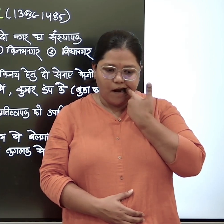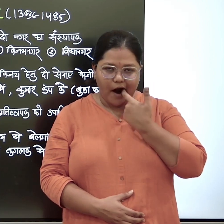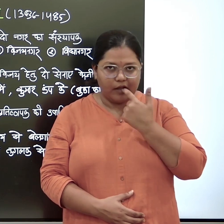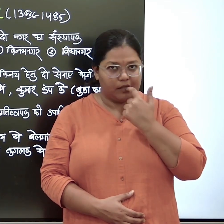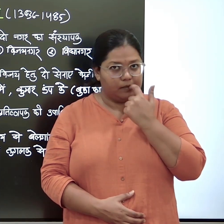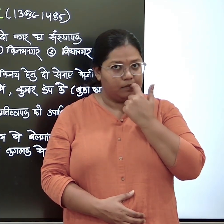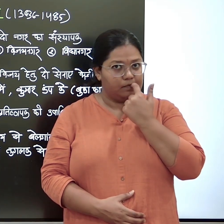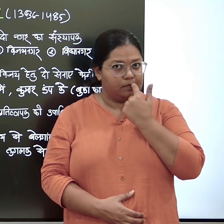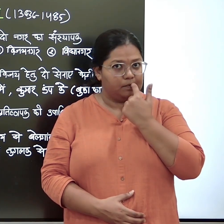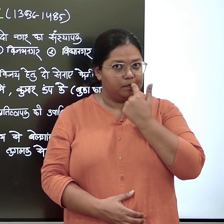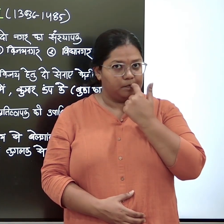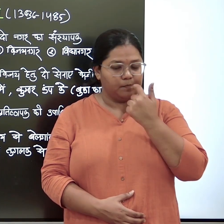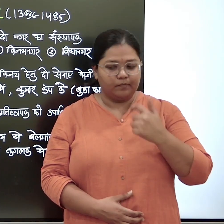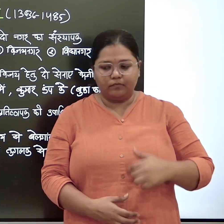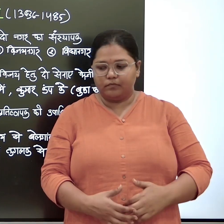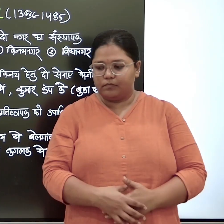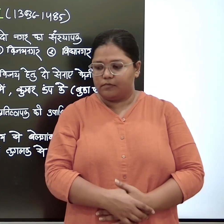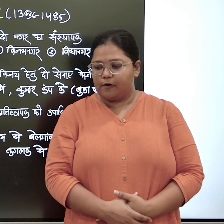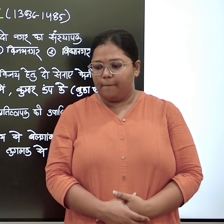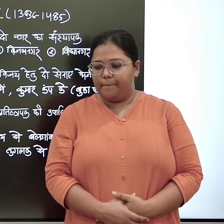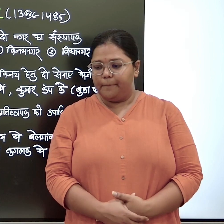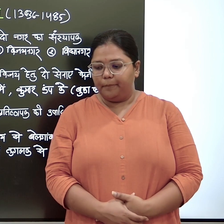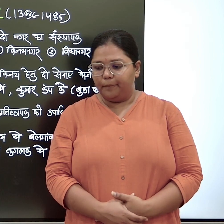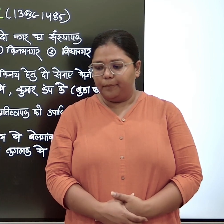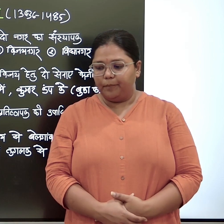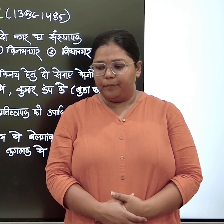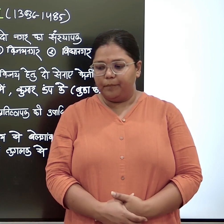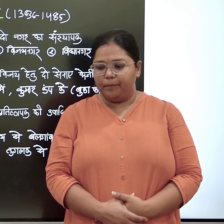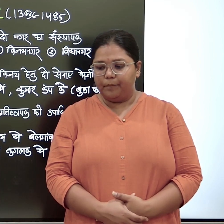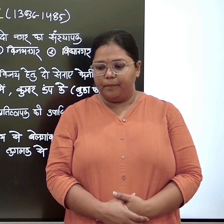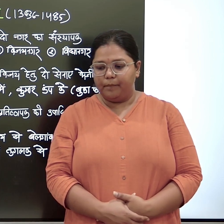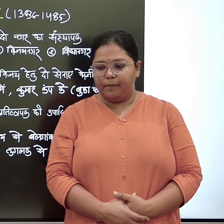चलो देखते हैं हरिहर प्रथम। ठीक,